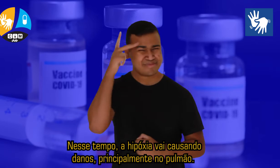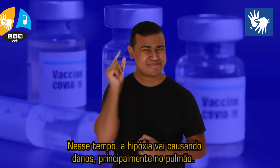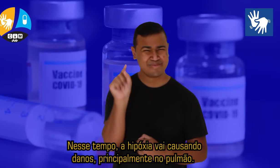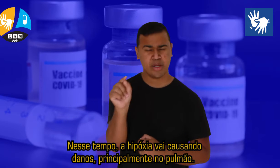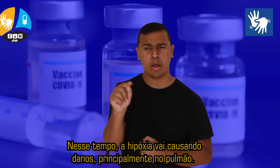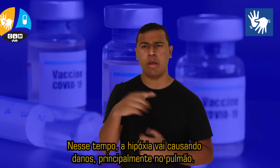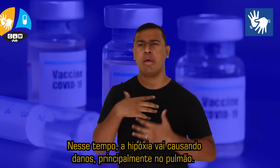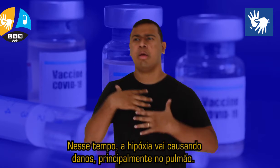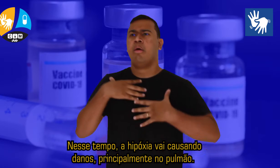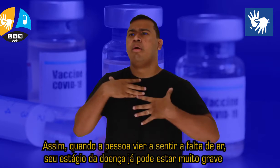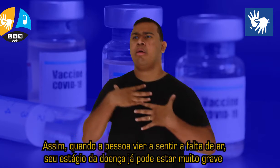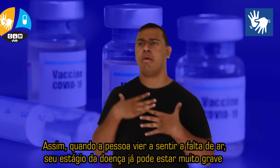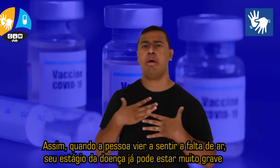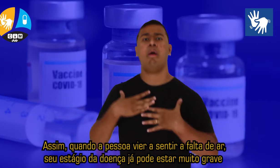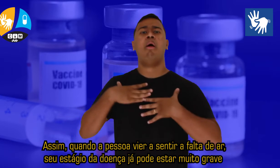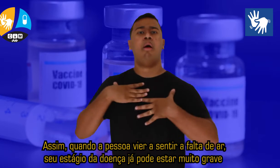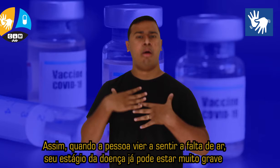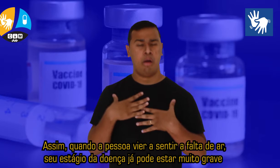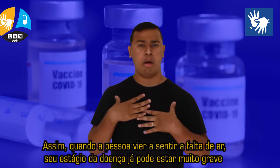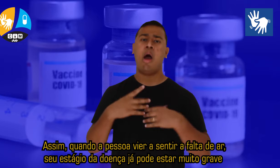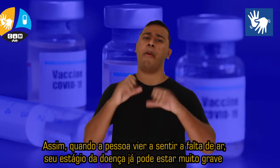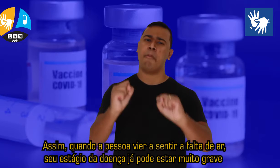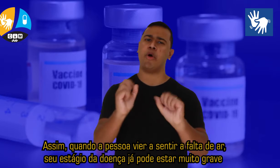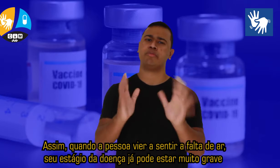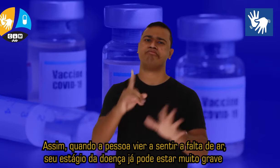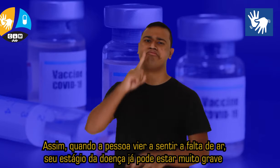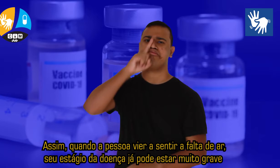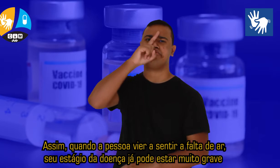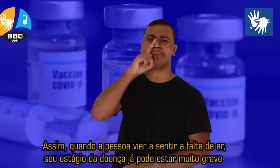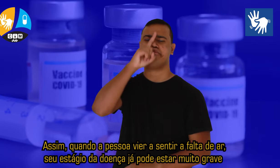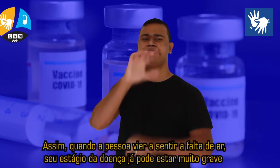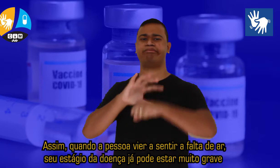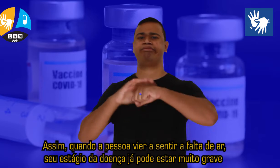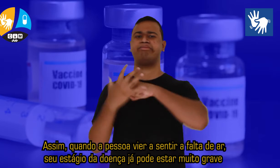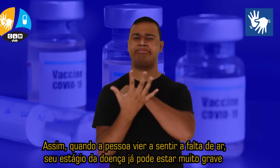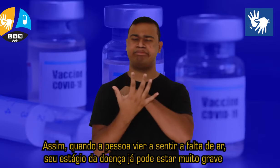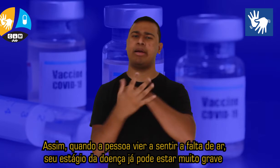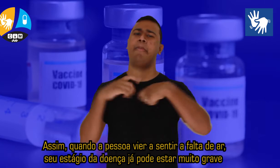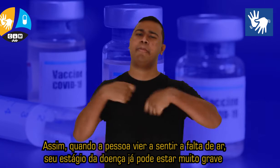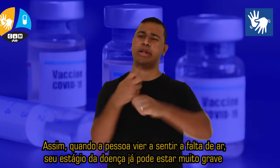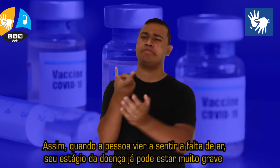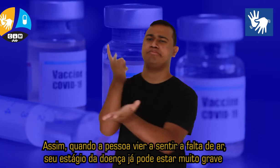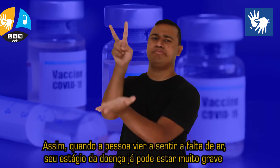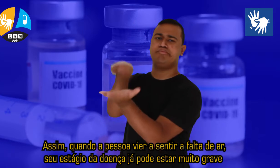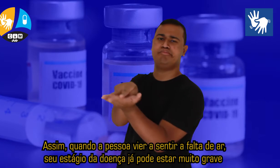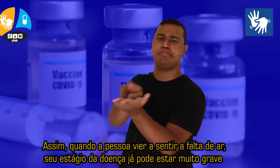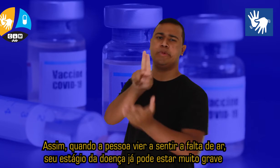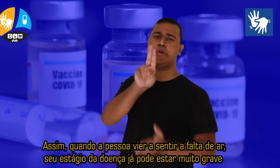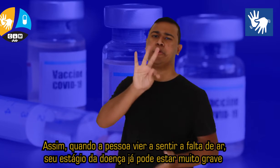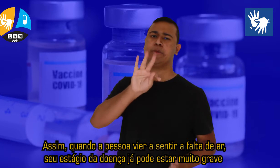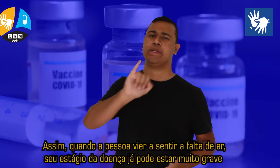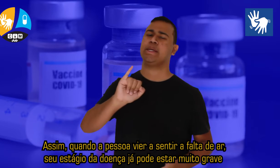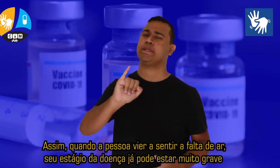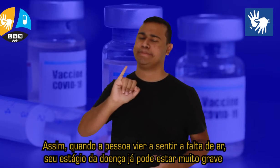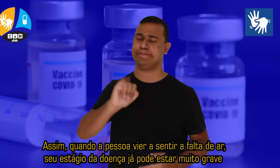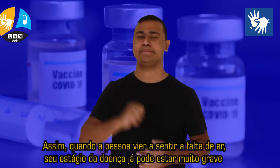pulmão. Assim, quando a pessoa vier a sentir a falta de ar, seu estágio da doença já pode estar muito grave